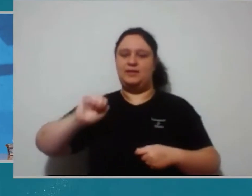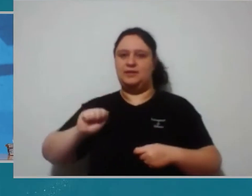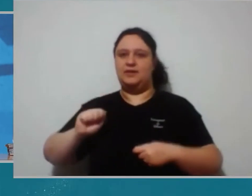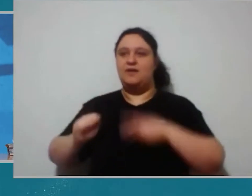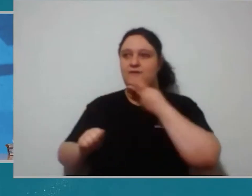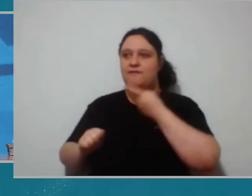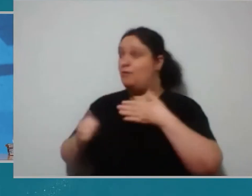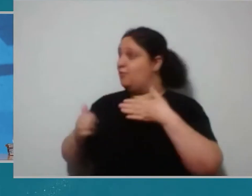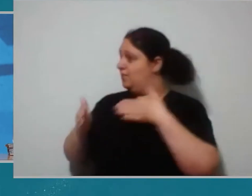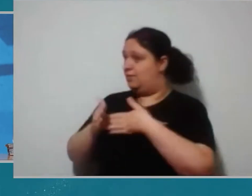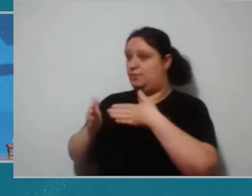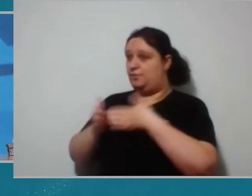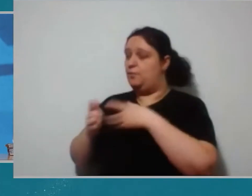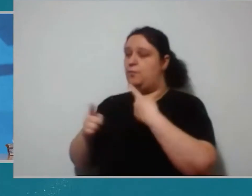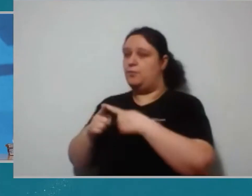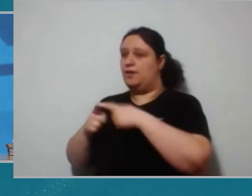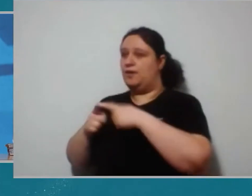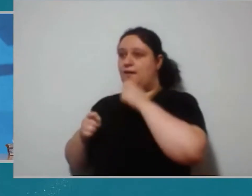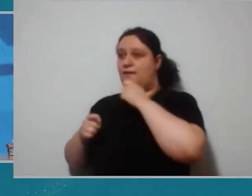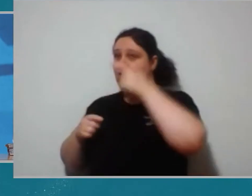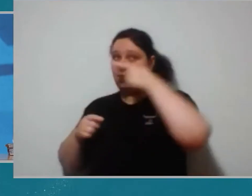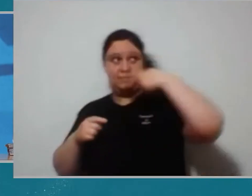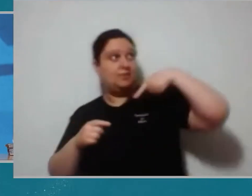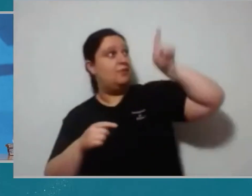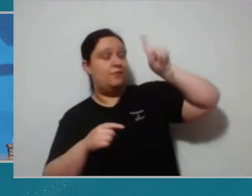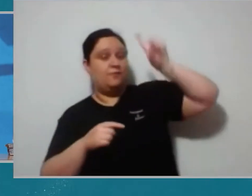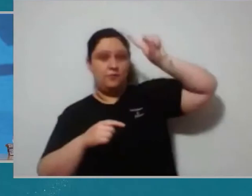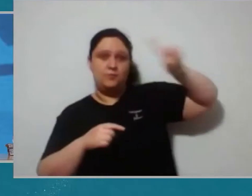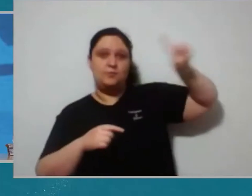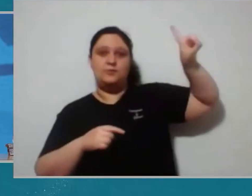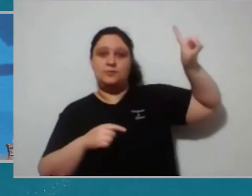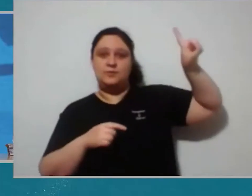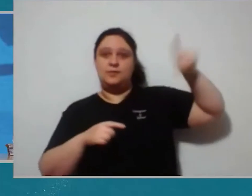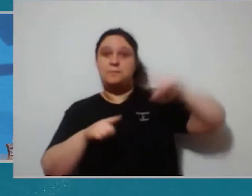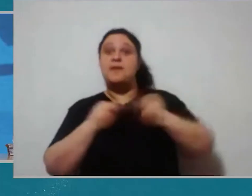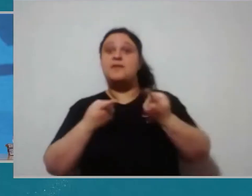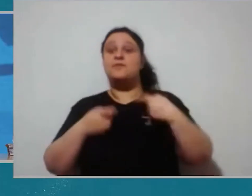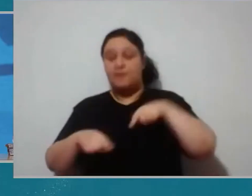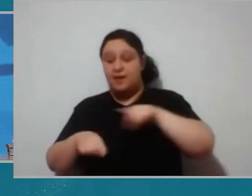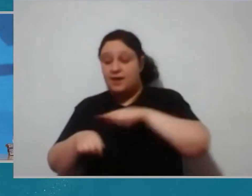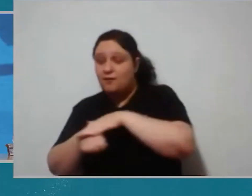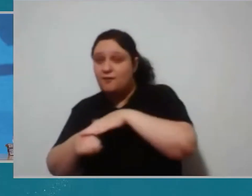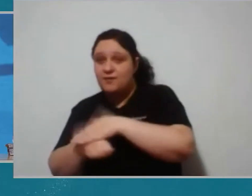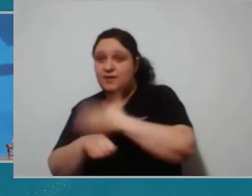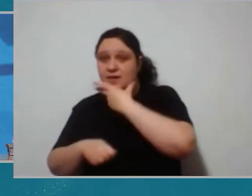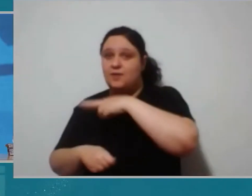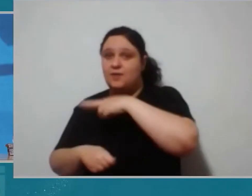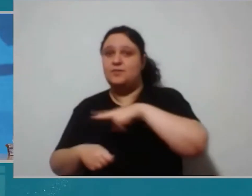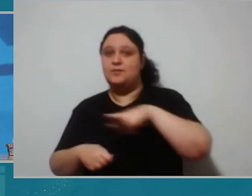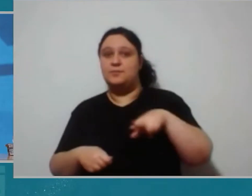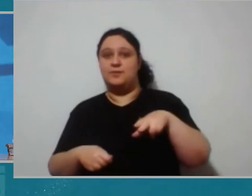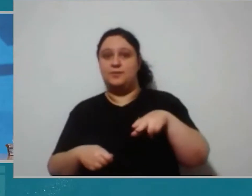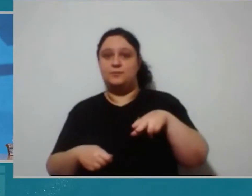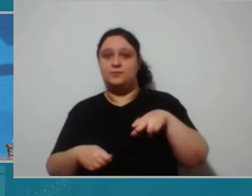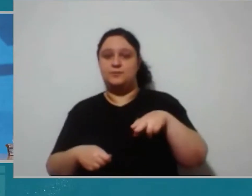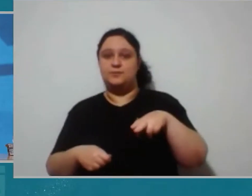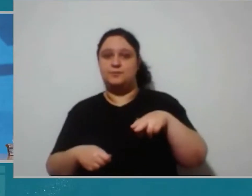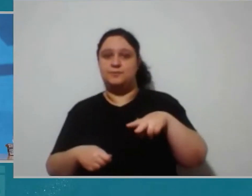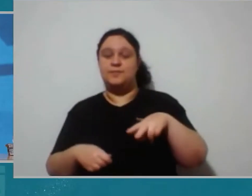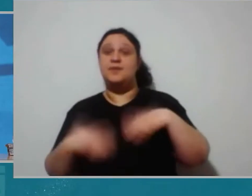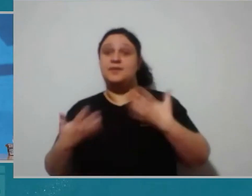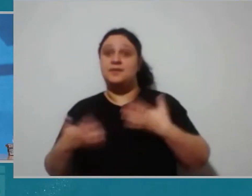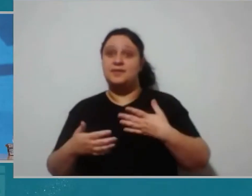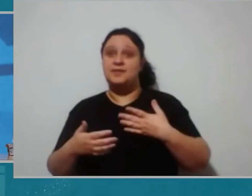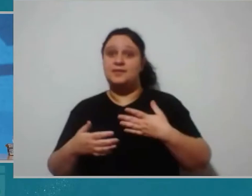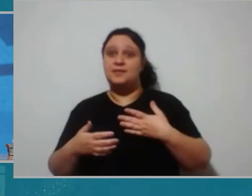mas vai ter com meus irmãos. Irmãos, ele chamou os discípulos